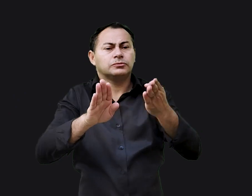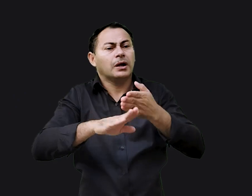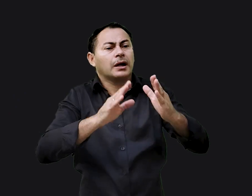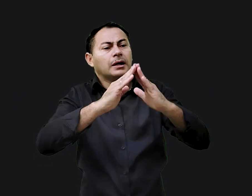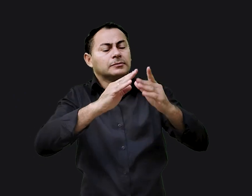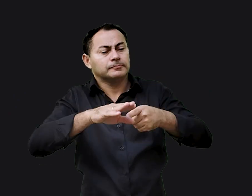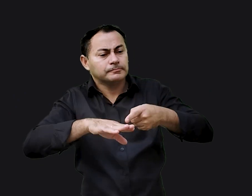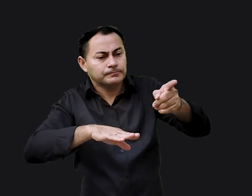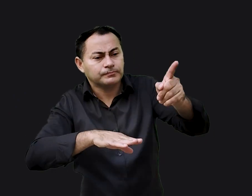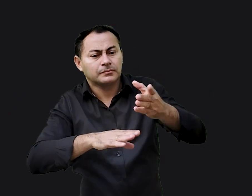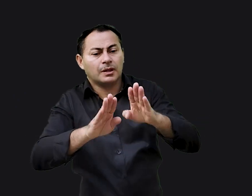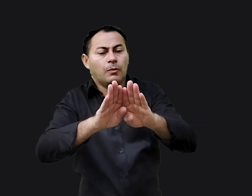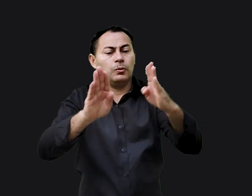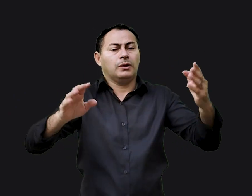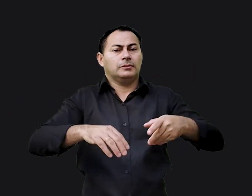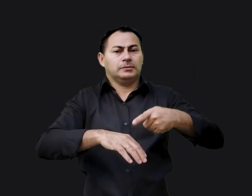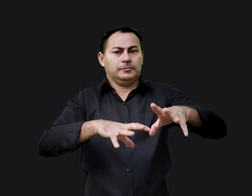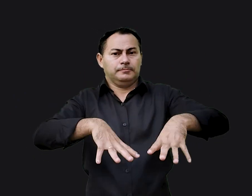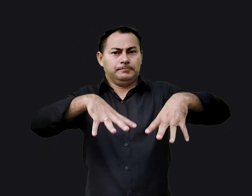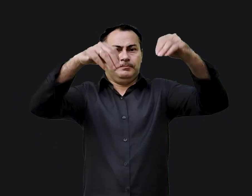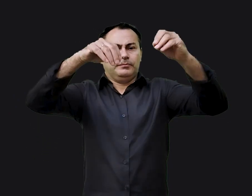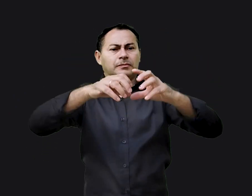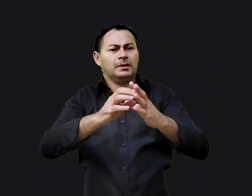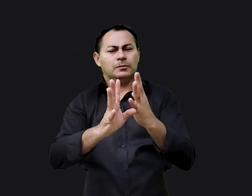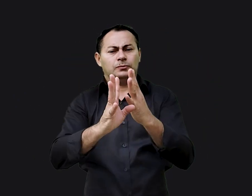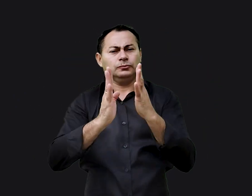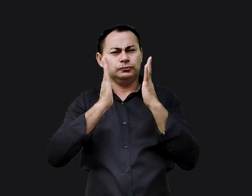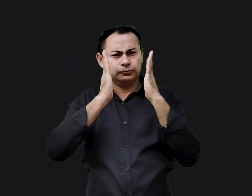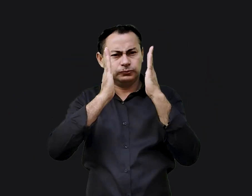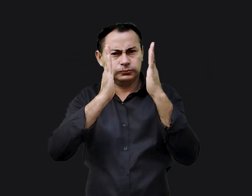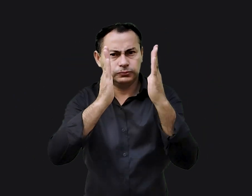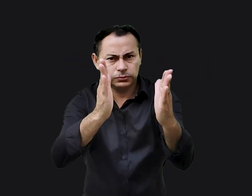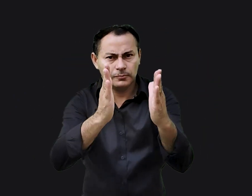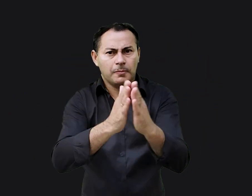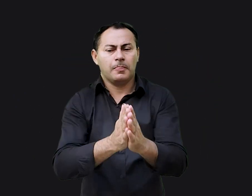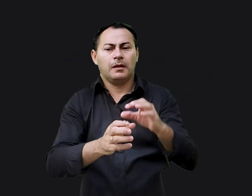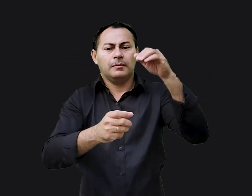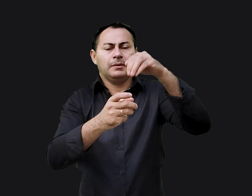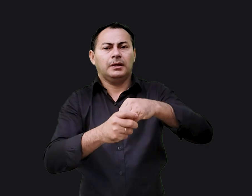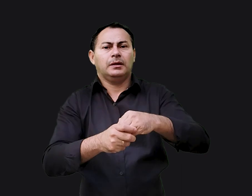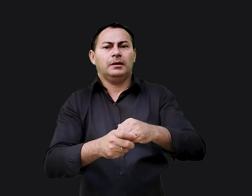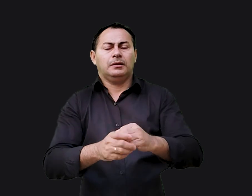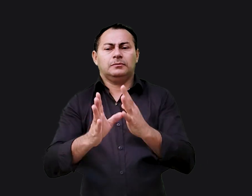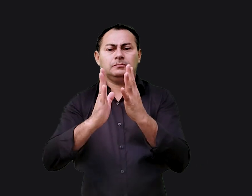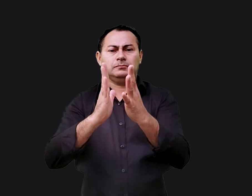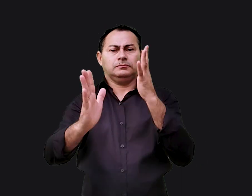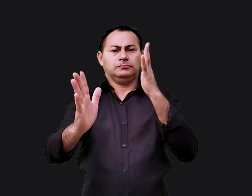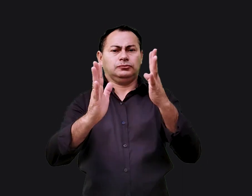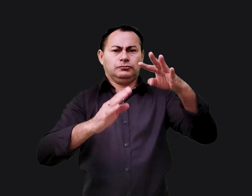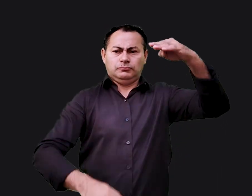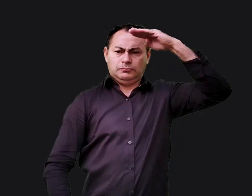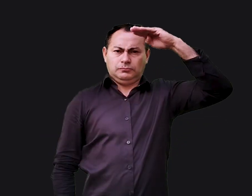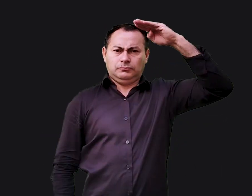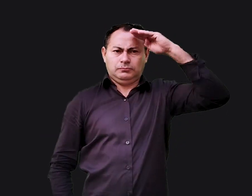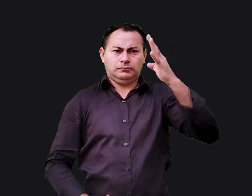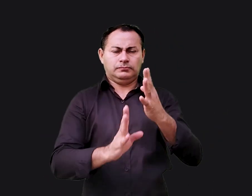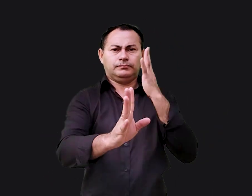grandes portões que levam ao palácio pelos incontáveis corredores passaria pelo meio das fileiras e